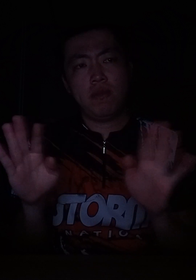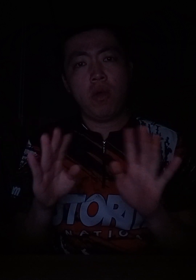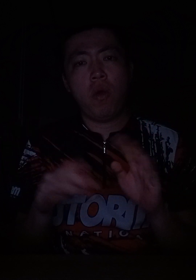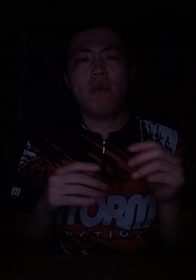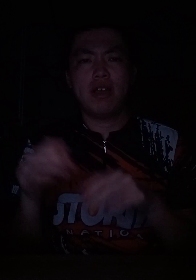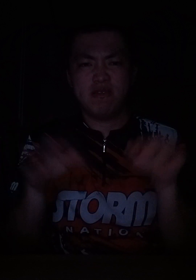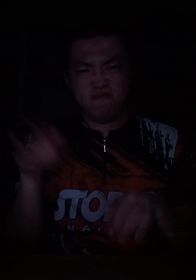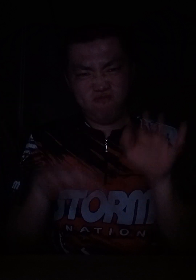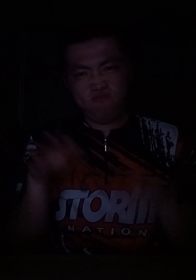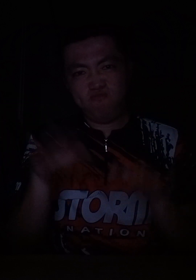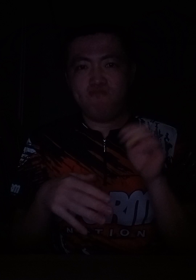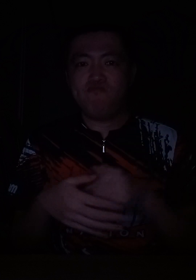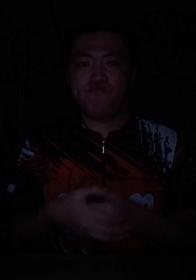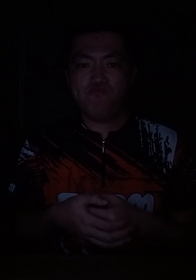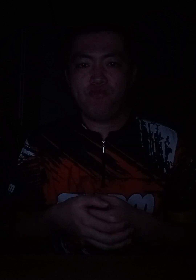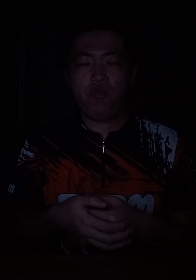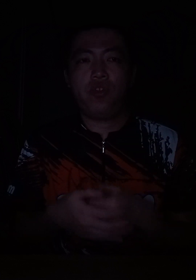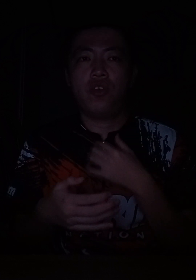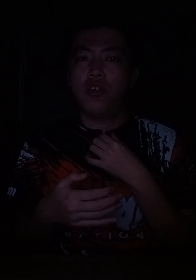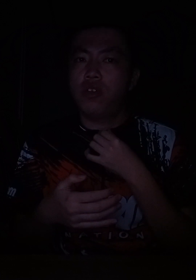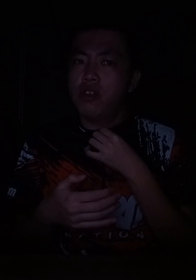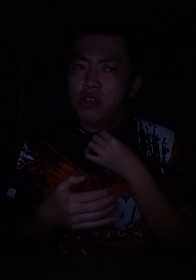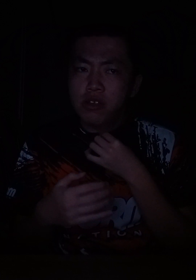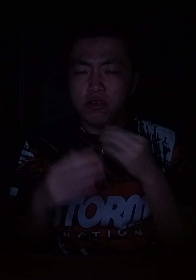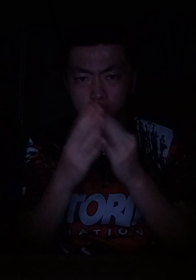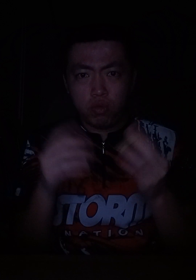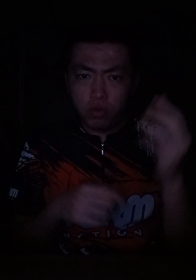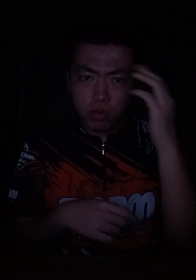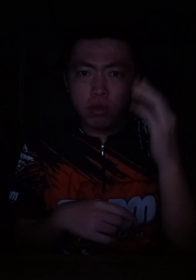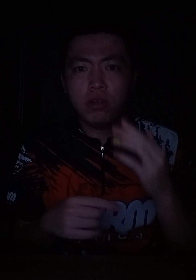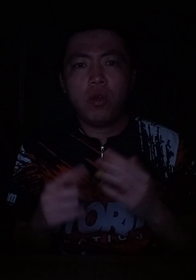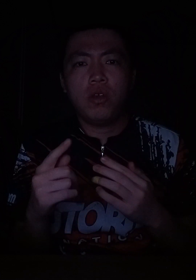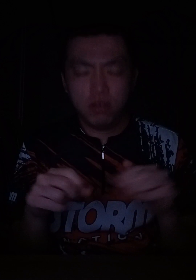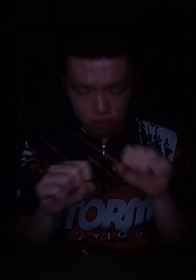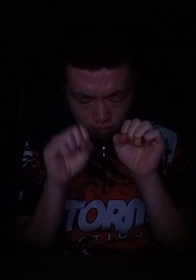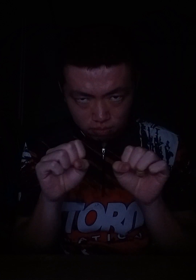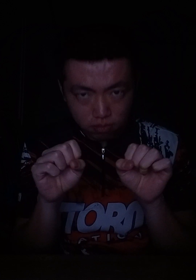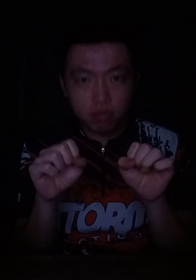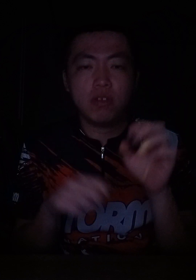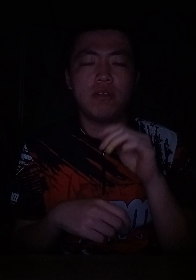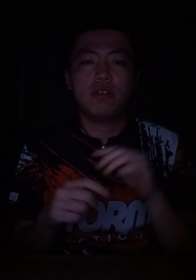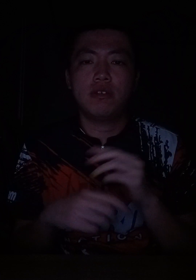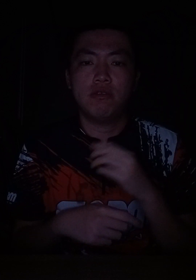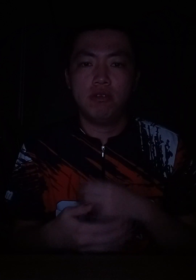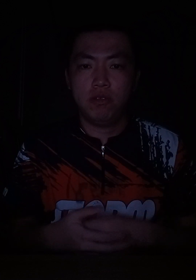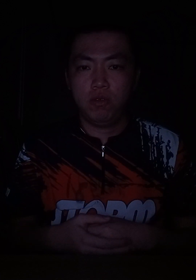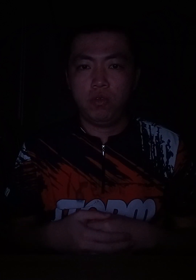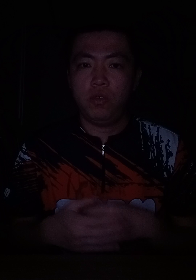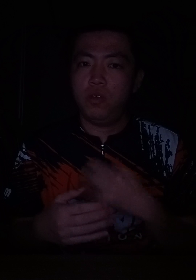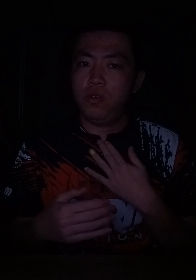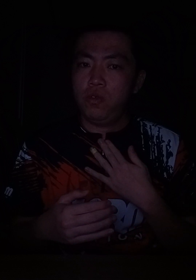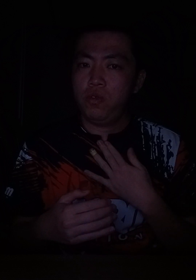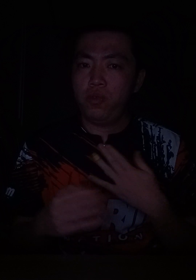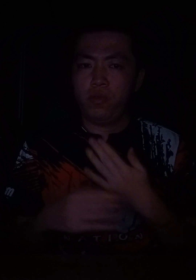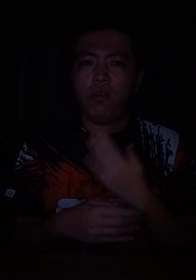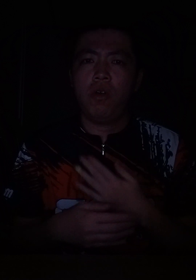발을 구릅니다. 맨날 여기 그 주변에 정리해 주시고 하는 분이라서 인사도 하고 하시는 분인데 그렇게 되셔가지고 좀 안타깝죠.